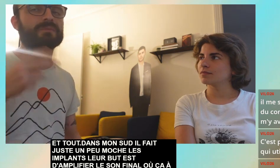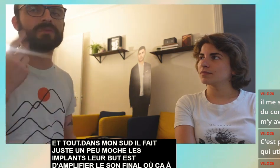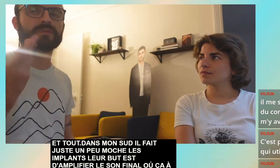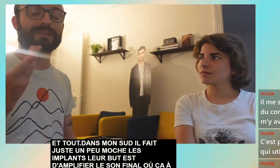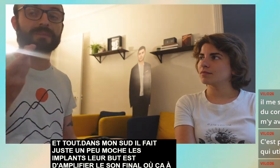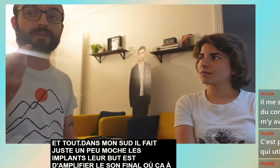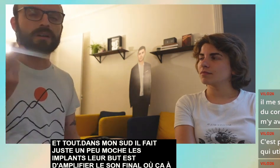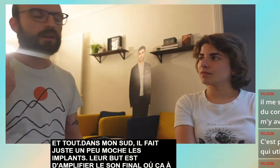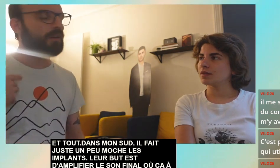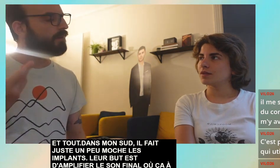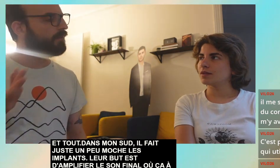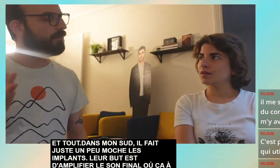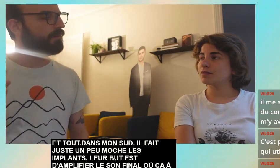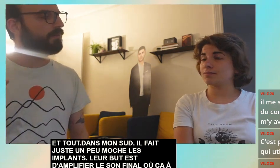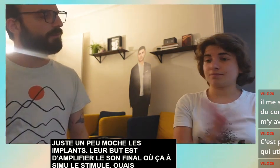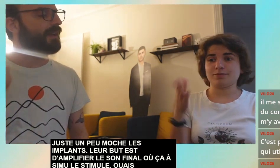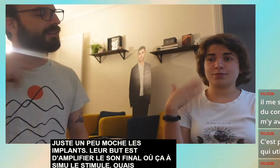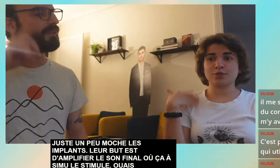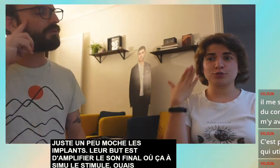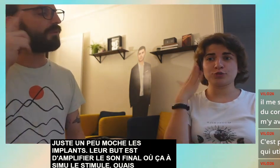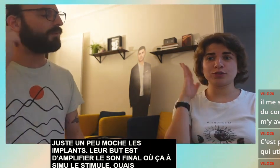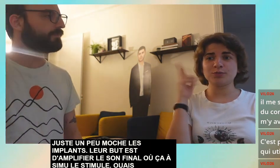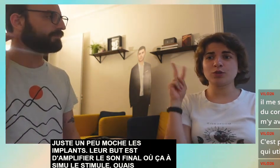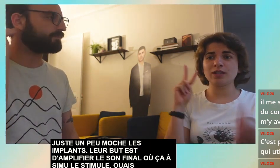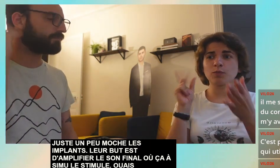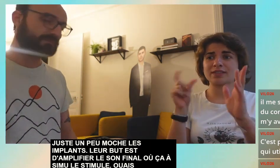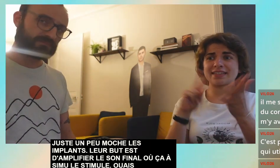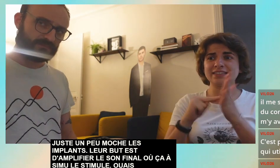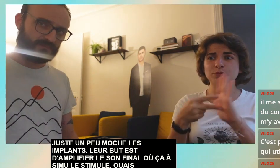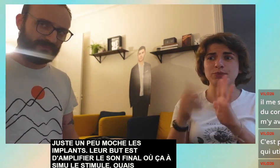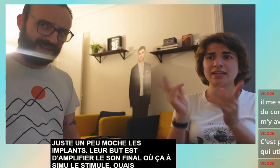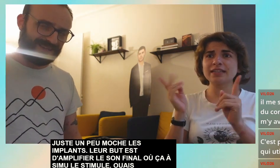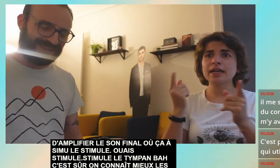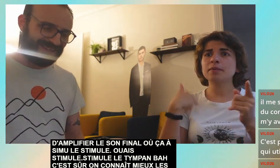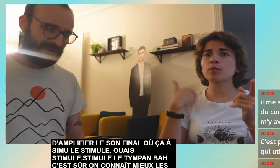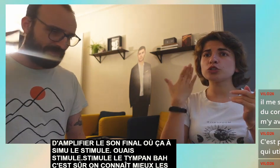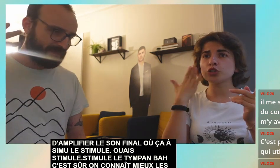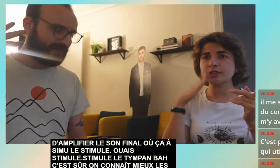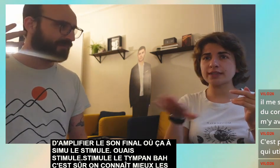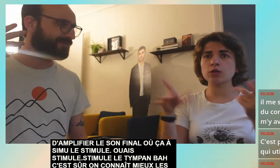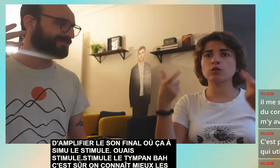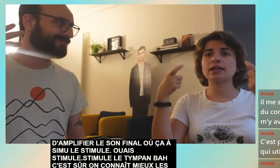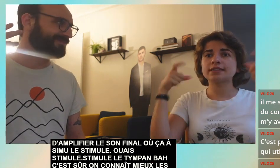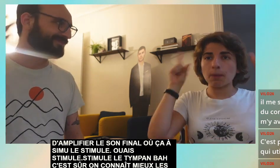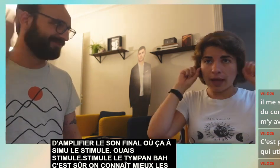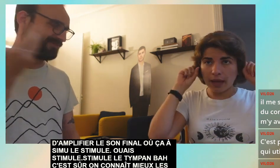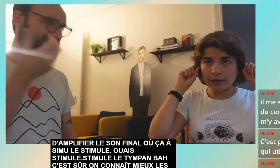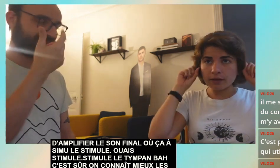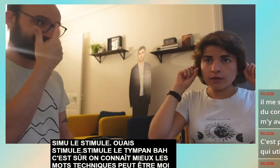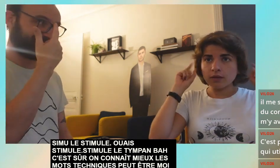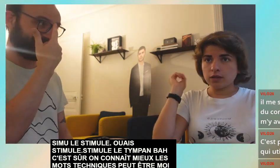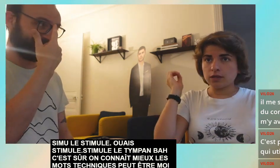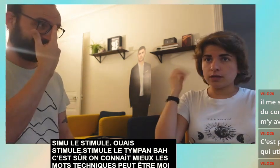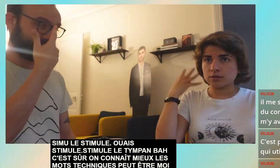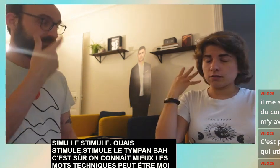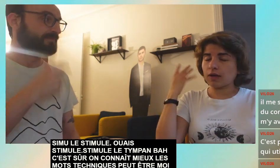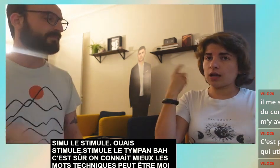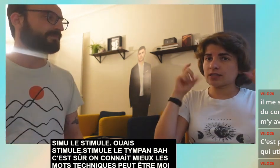le tympan. C'est Tu sûr. connais mieux les mots techniques peut-être. Mais moi je sais que les appareils, les